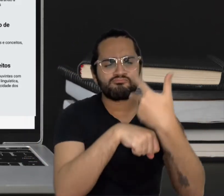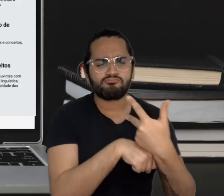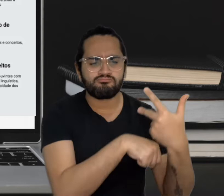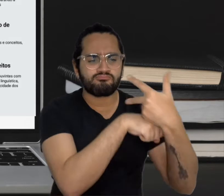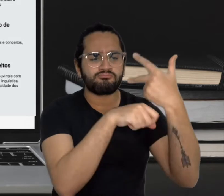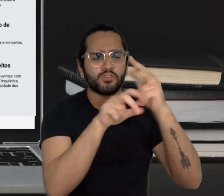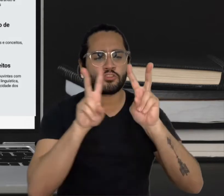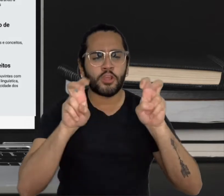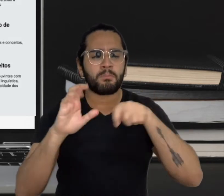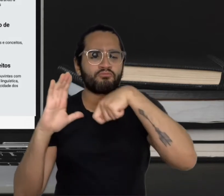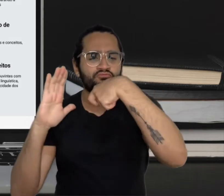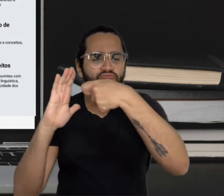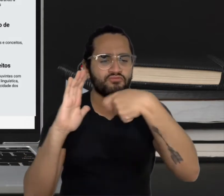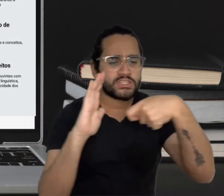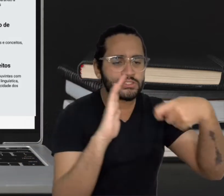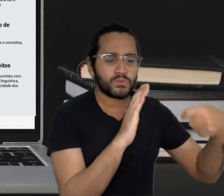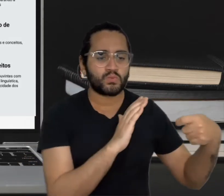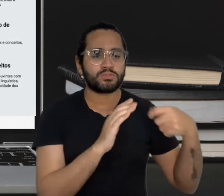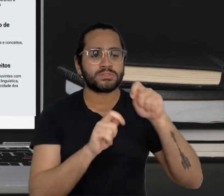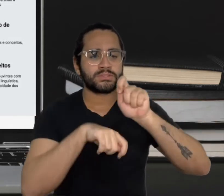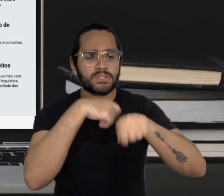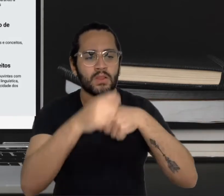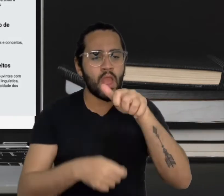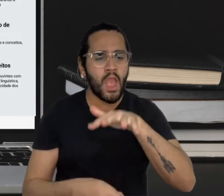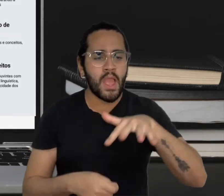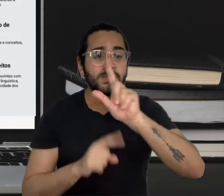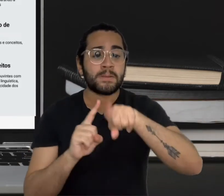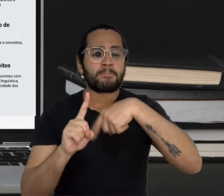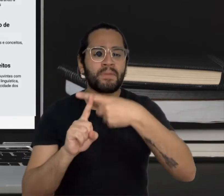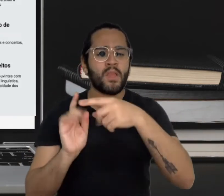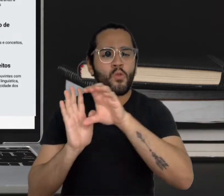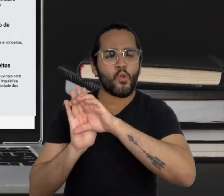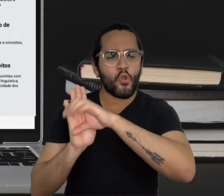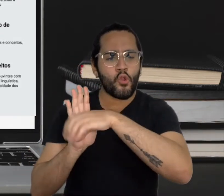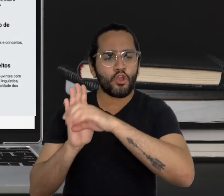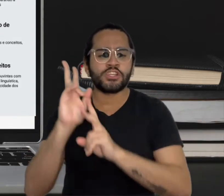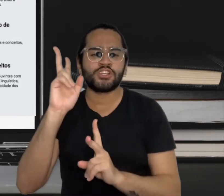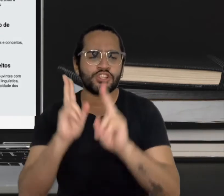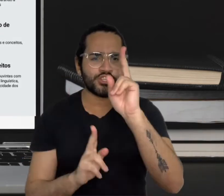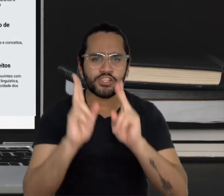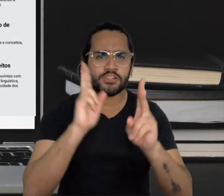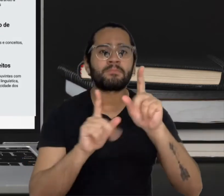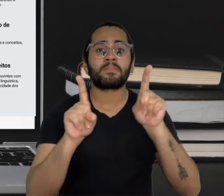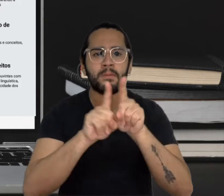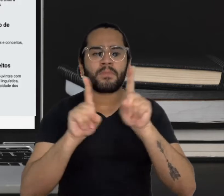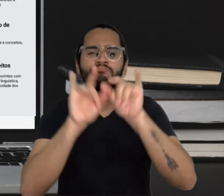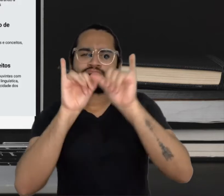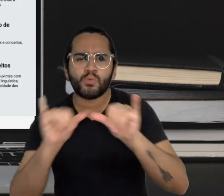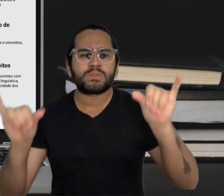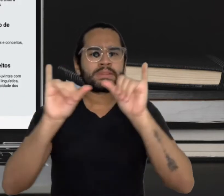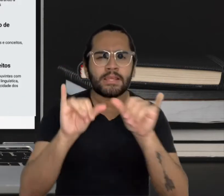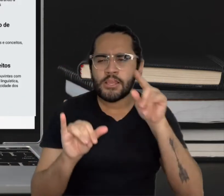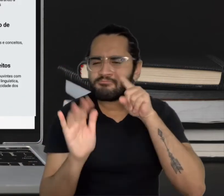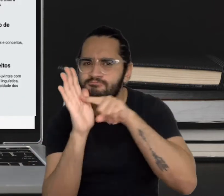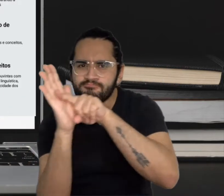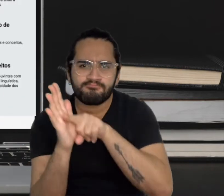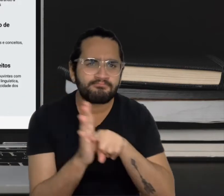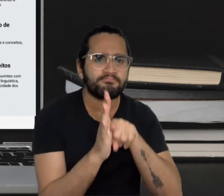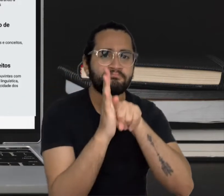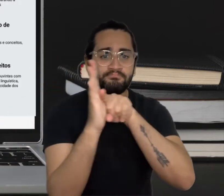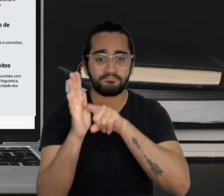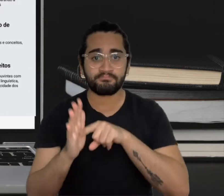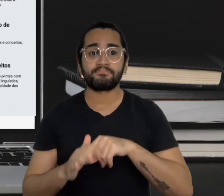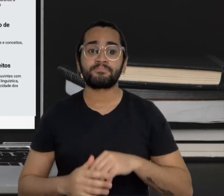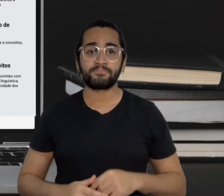e consiste na própria gravação que eu fiz desses sinais e também dos conceitos, a edição desses